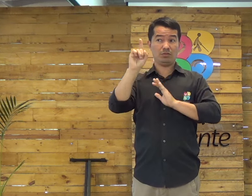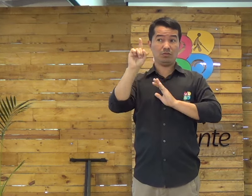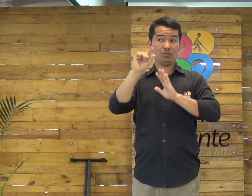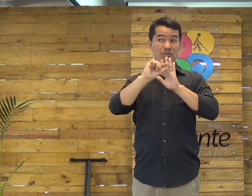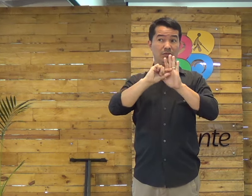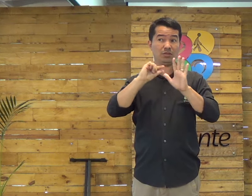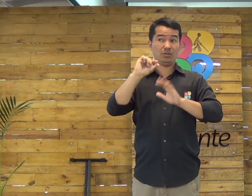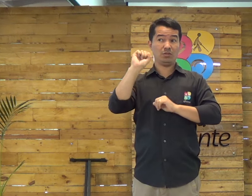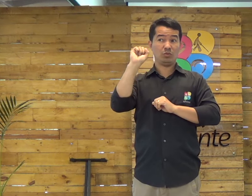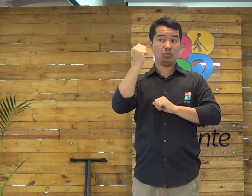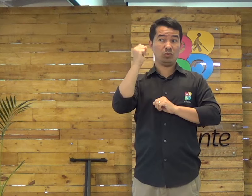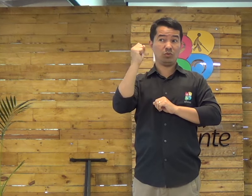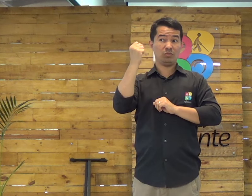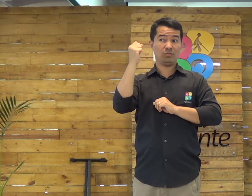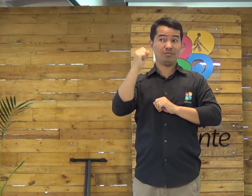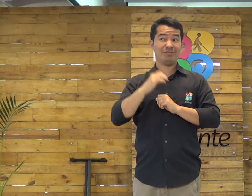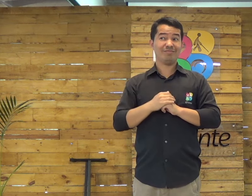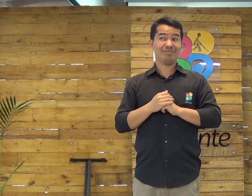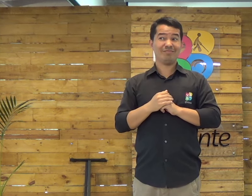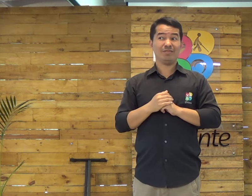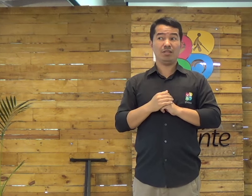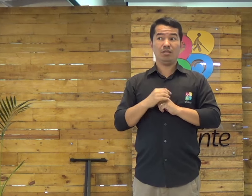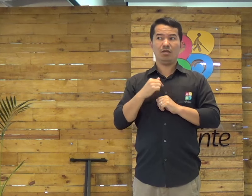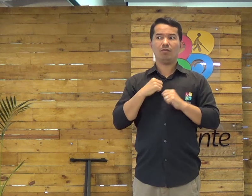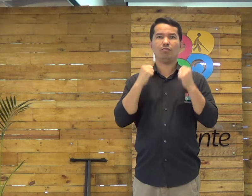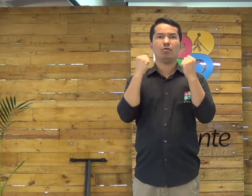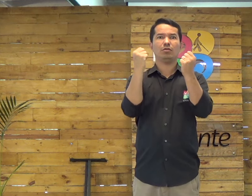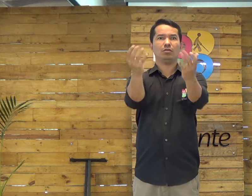Lembra lá em Atos 1:8?